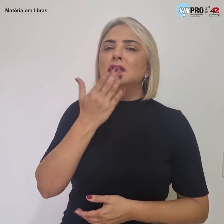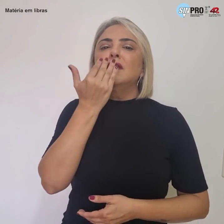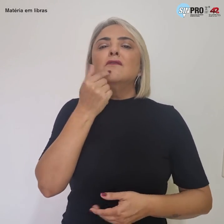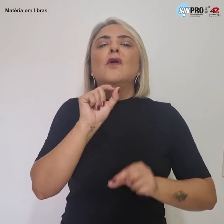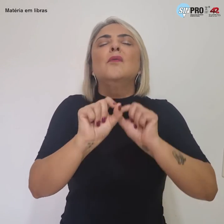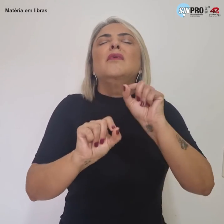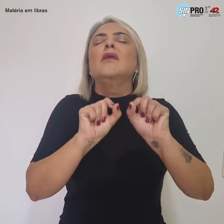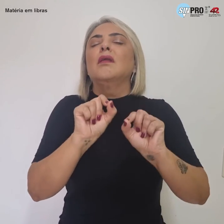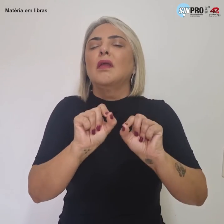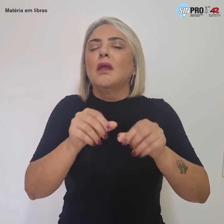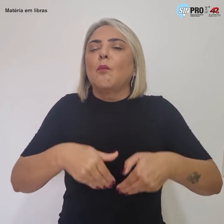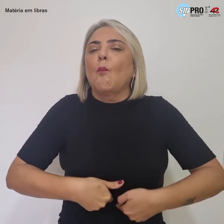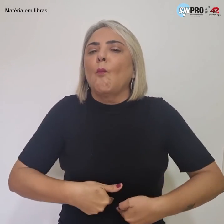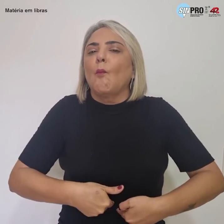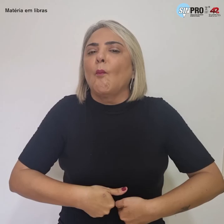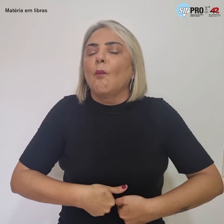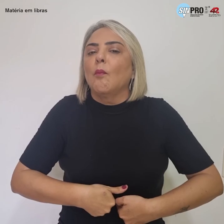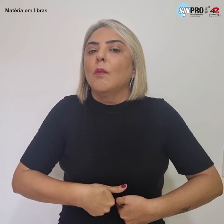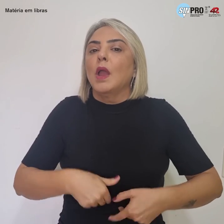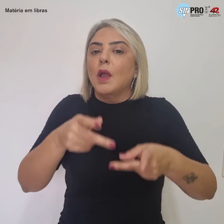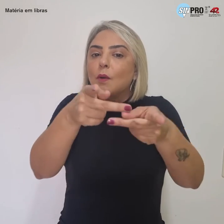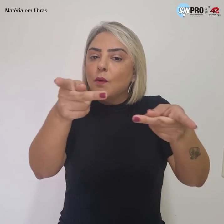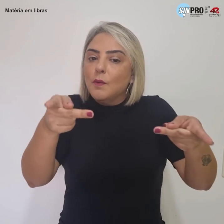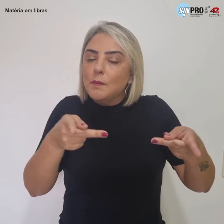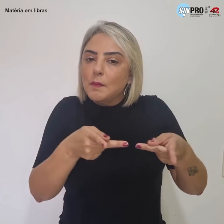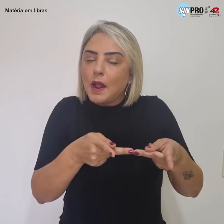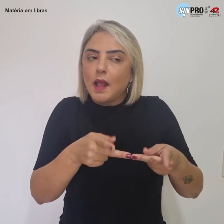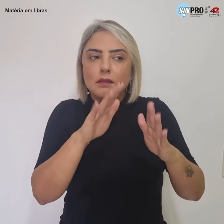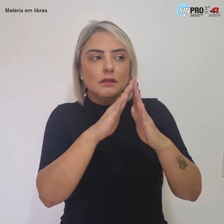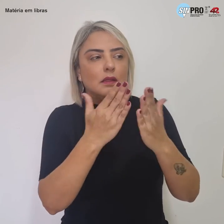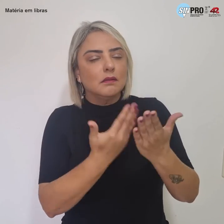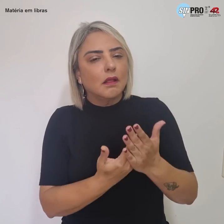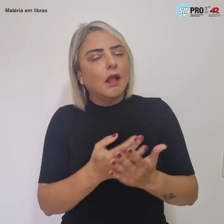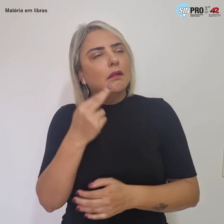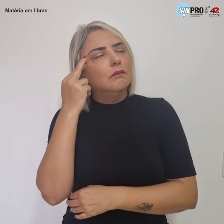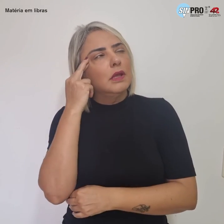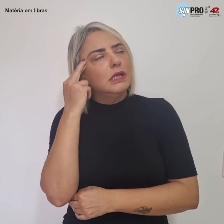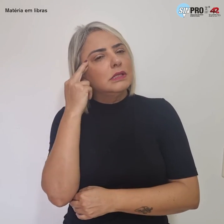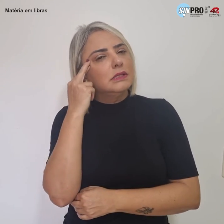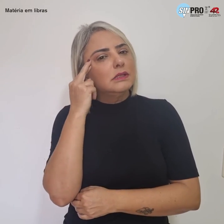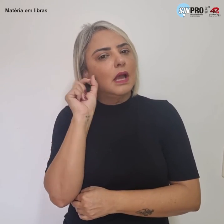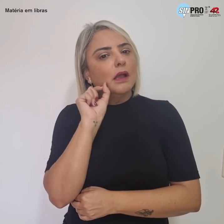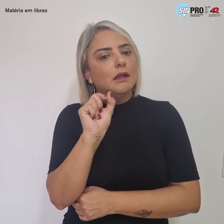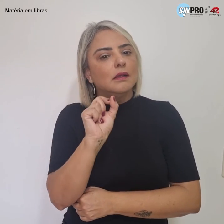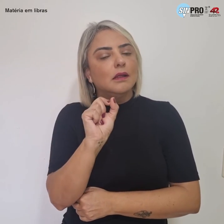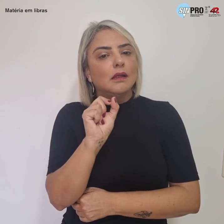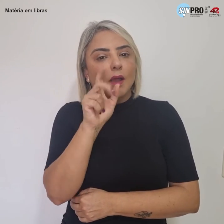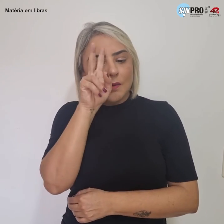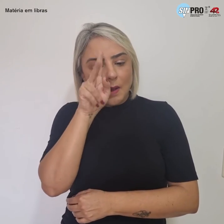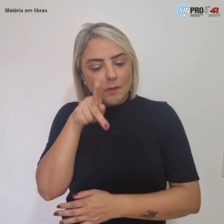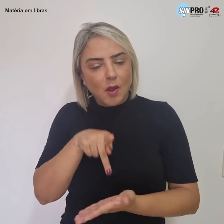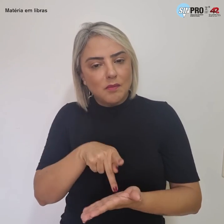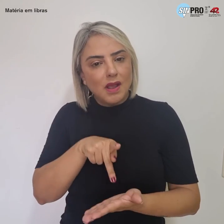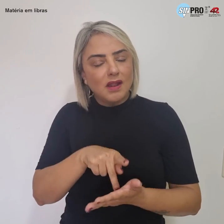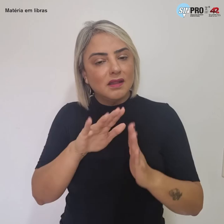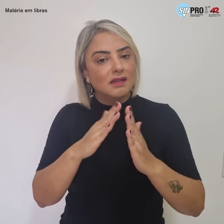quê? O prato da escola fez as crianças refletirem sobre a própria realidade da escola.